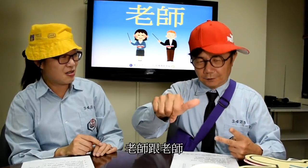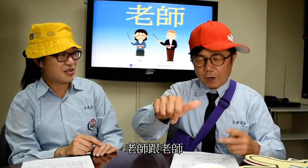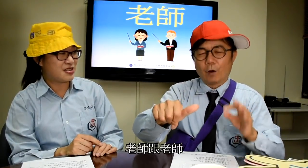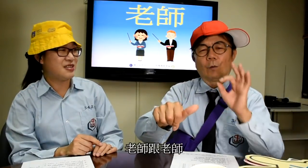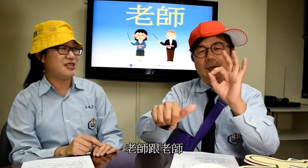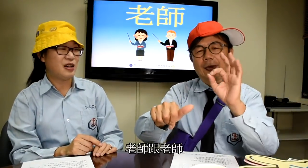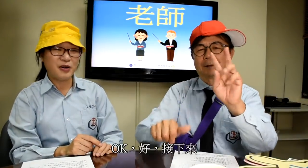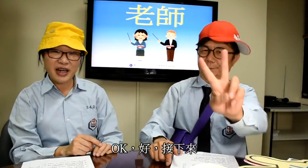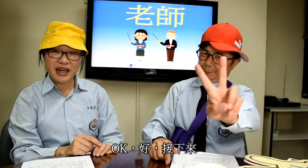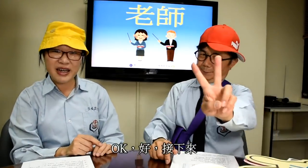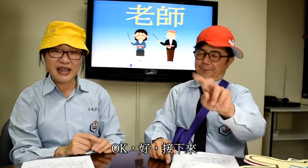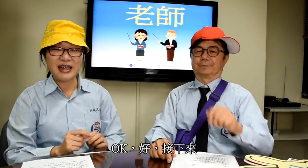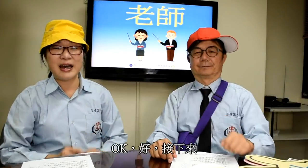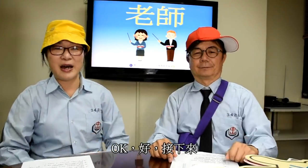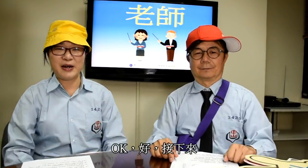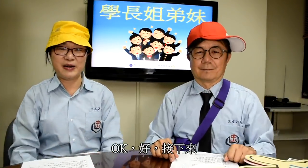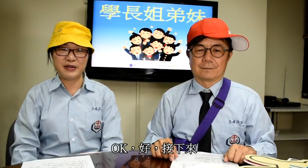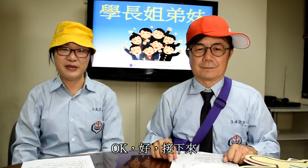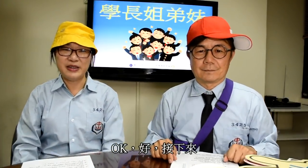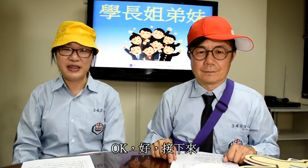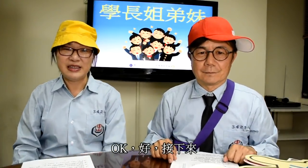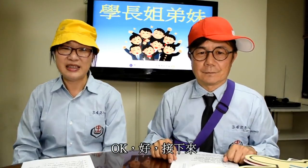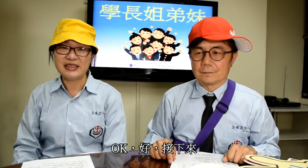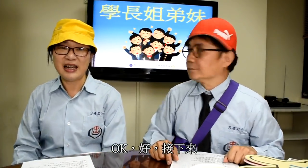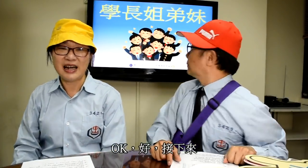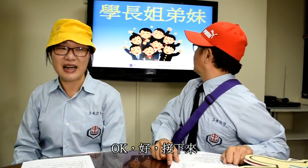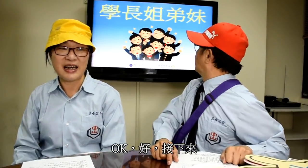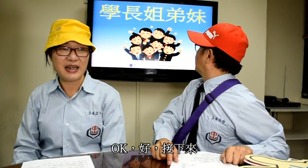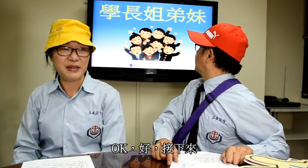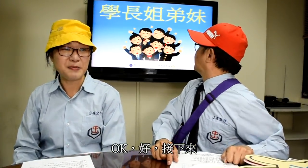师 ，OK， 好。接下来，